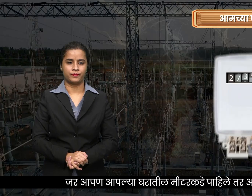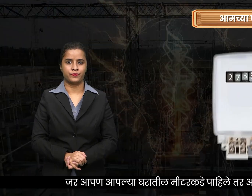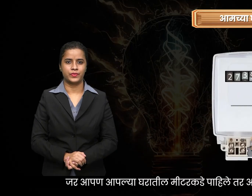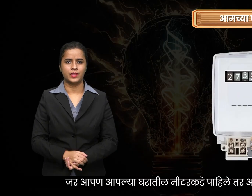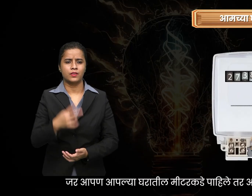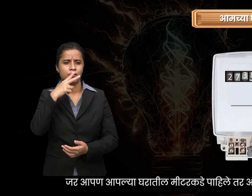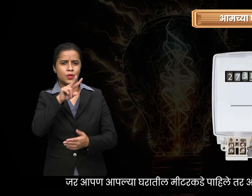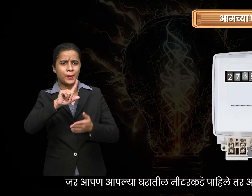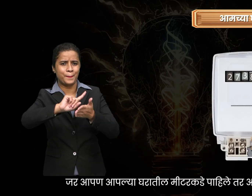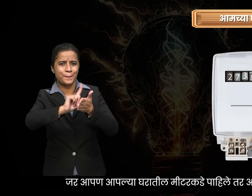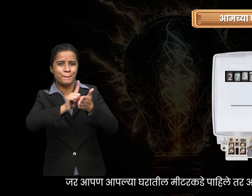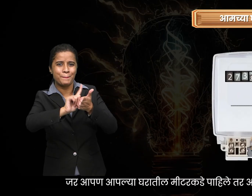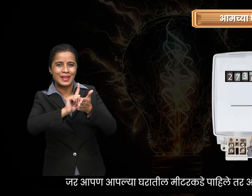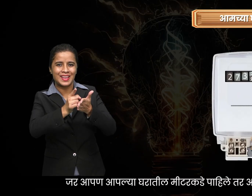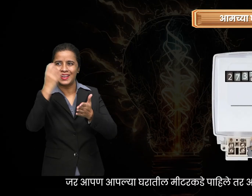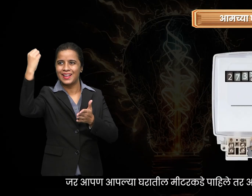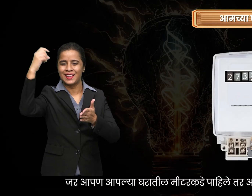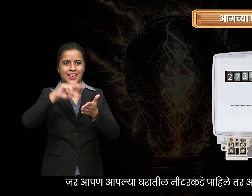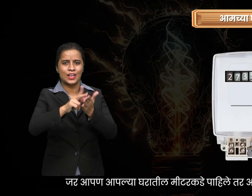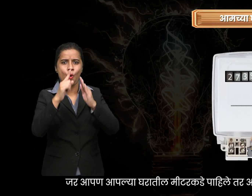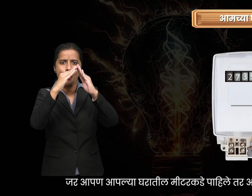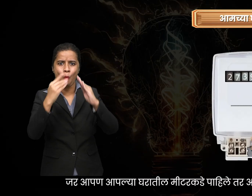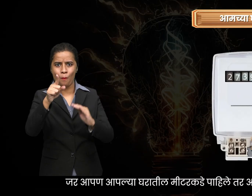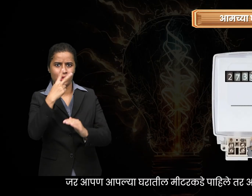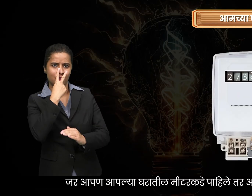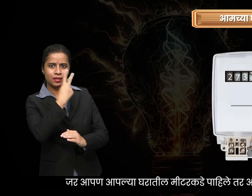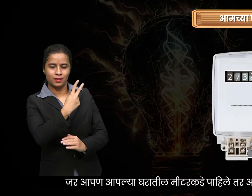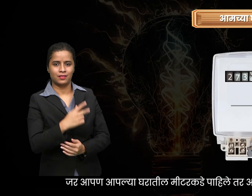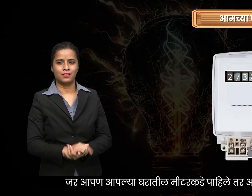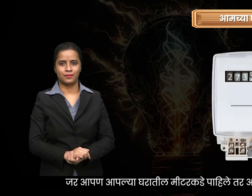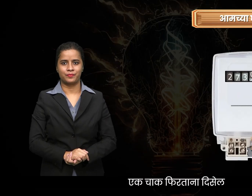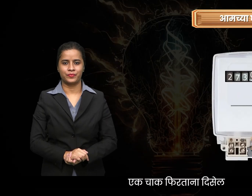जर आपण आपल्या घरातील मीटरकडे पाहिले तर आपल्याला एक